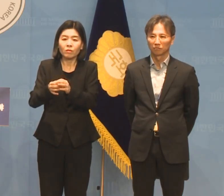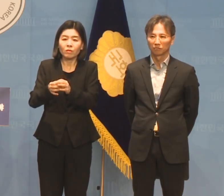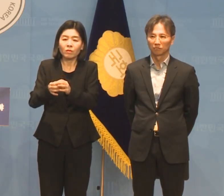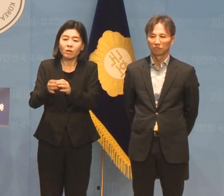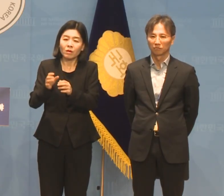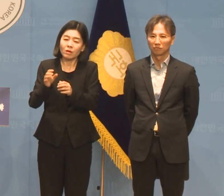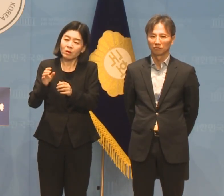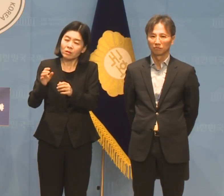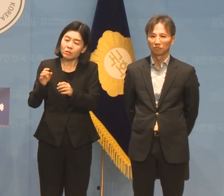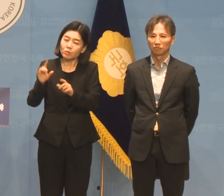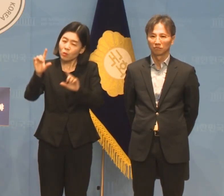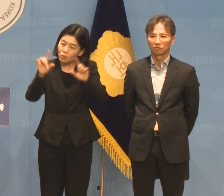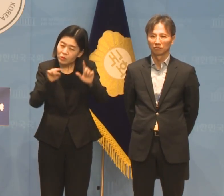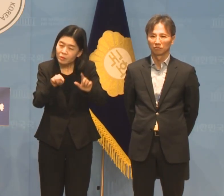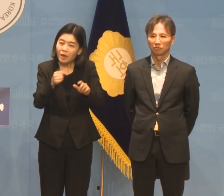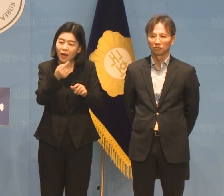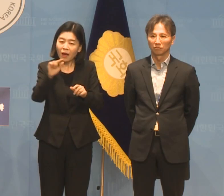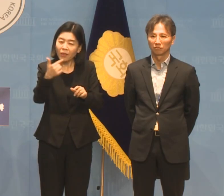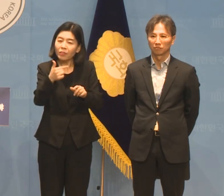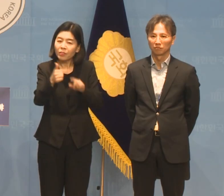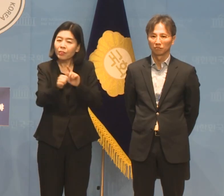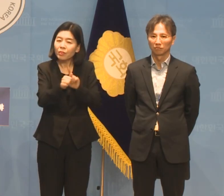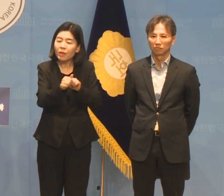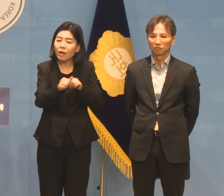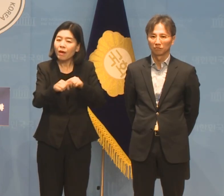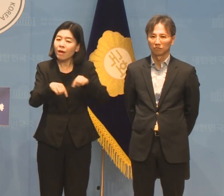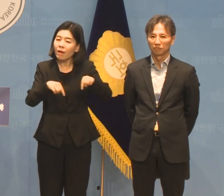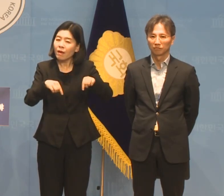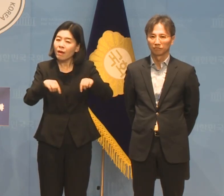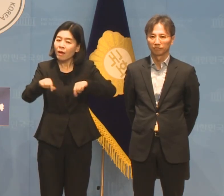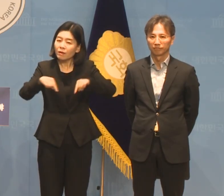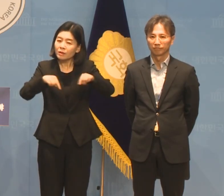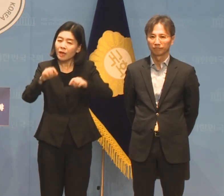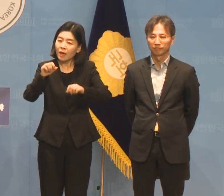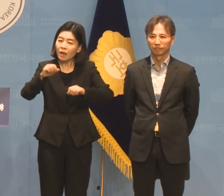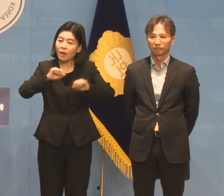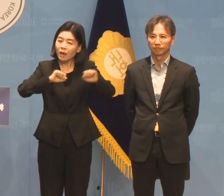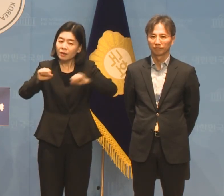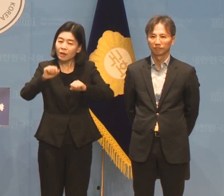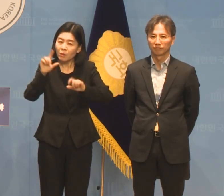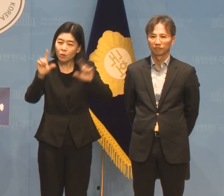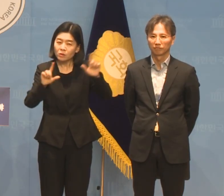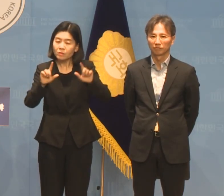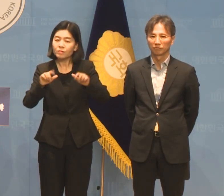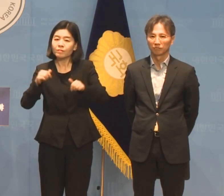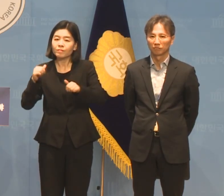행태에 대해서는 다시 한번 추가로 경고하겠습니다.